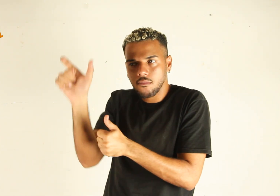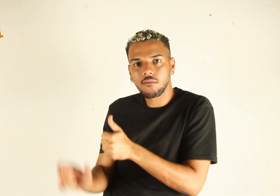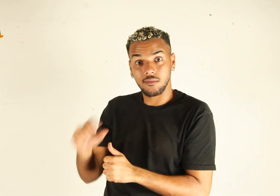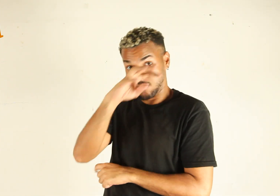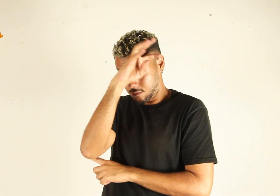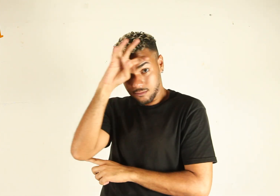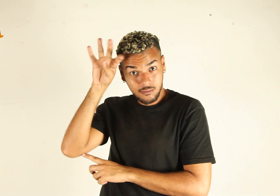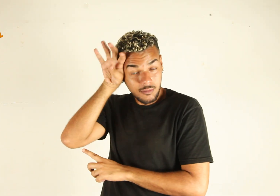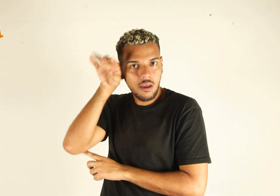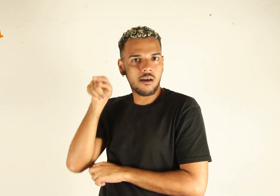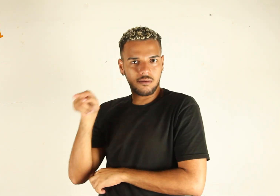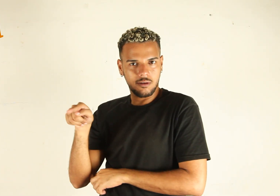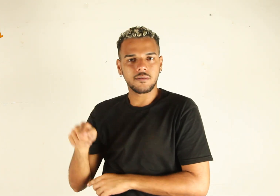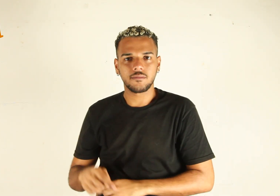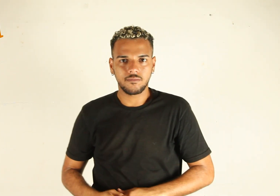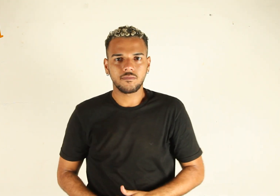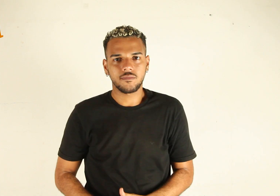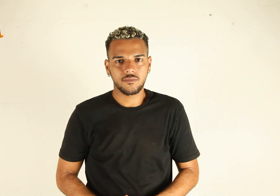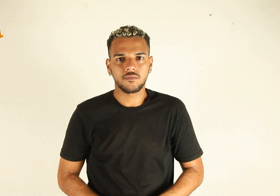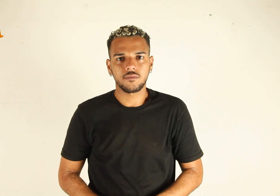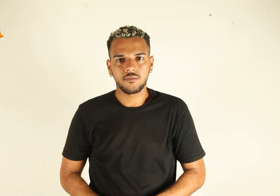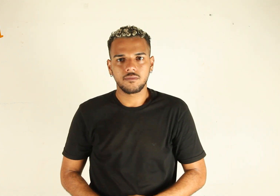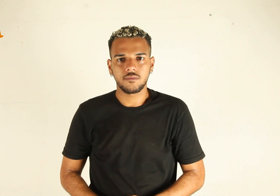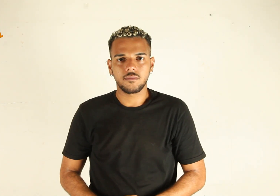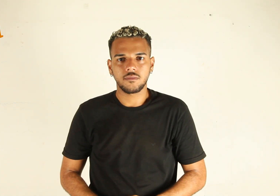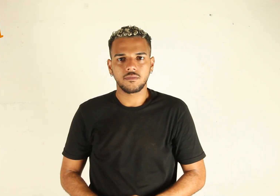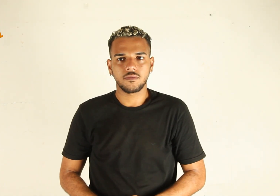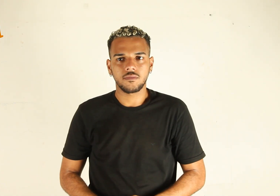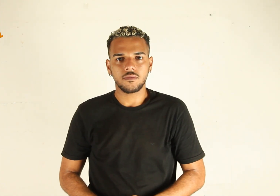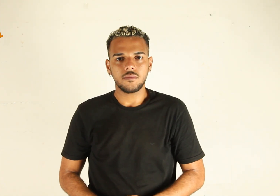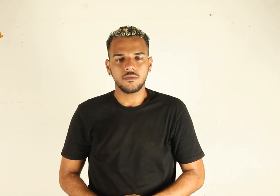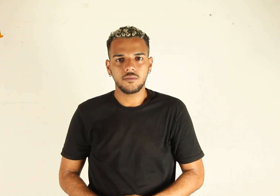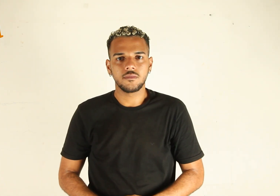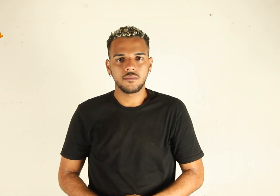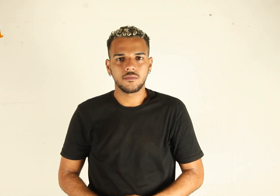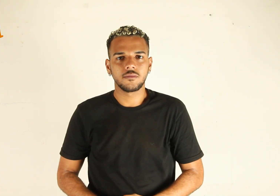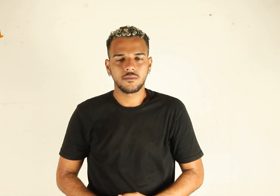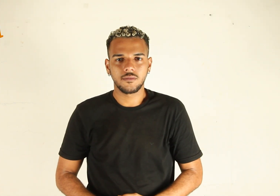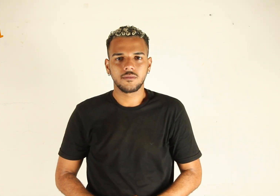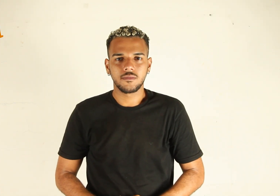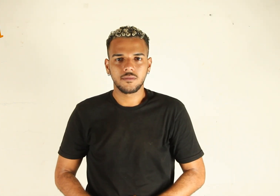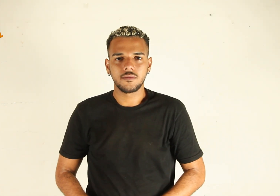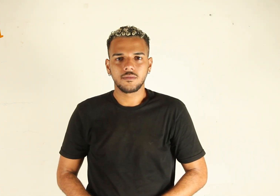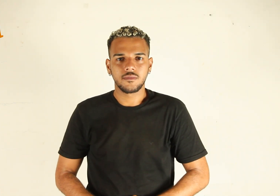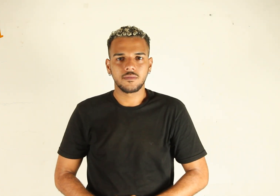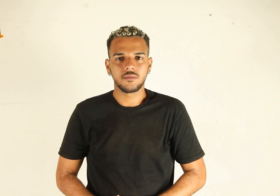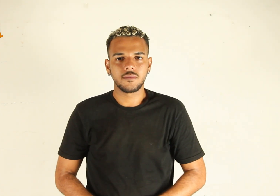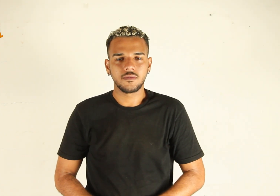Muitas dessas pessoas que vinham de Angola e de outras regiões da África desenvolveram manifestações culturais.